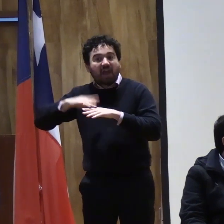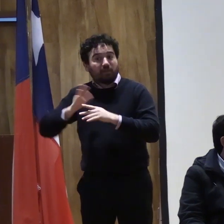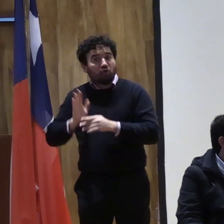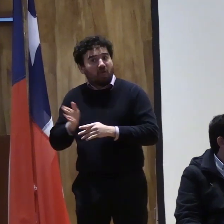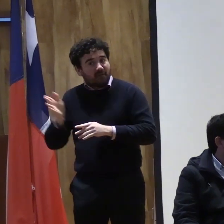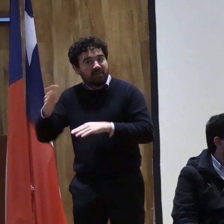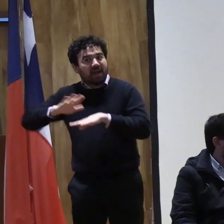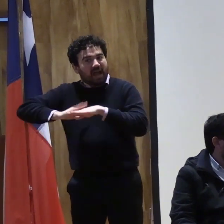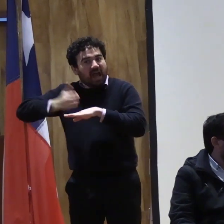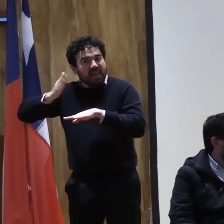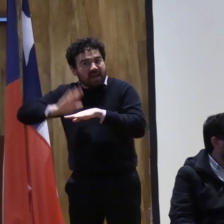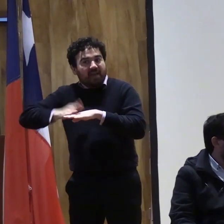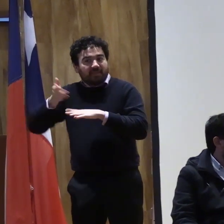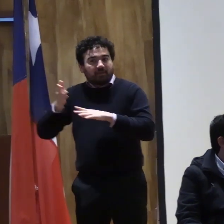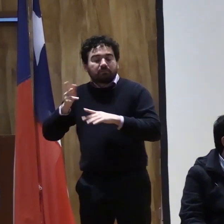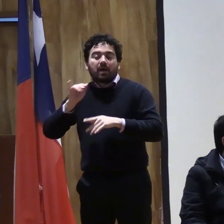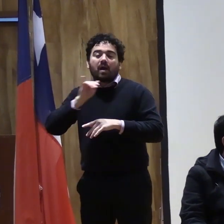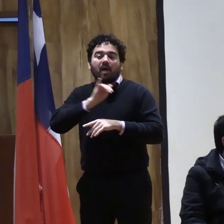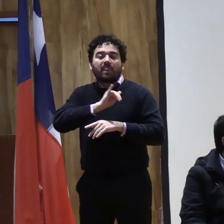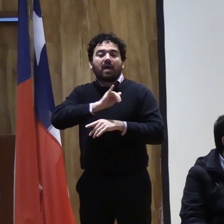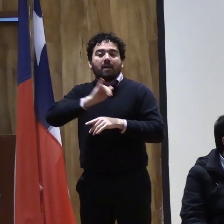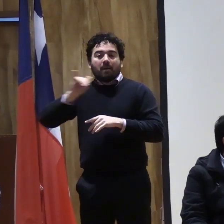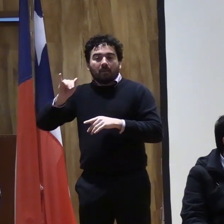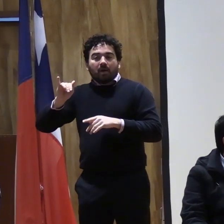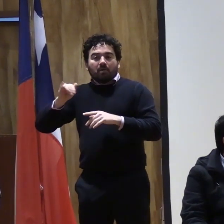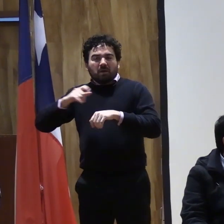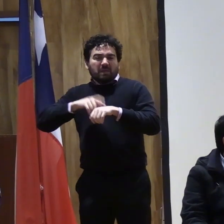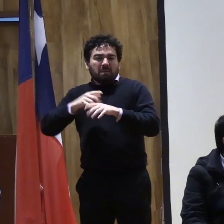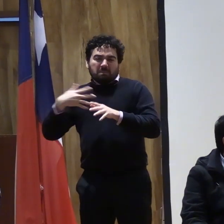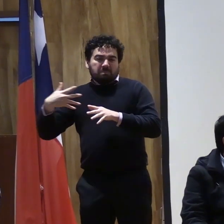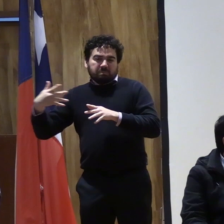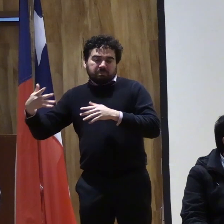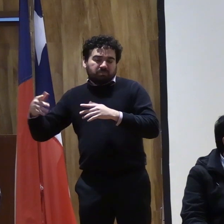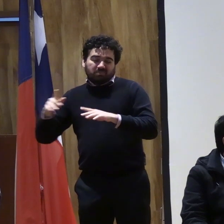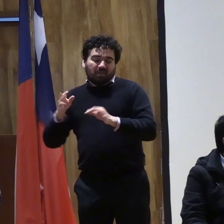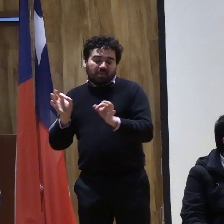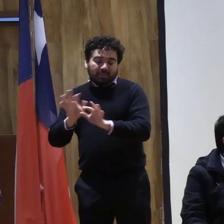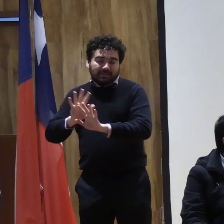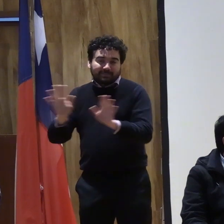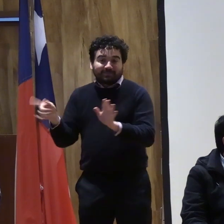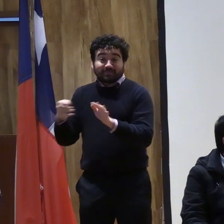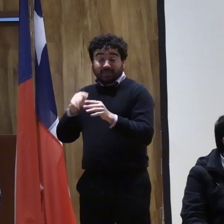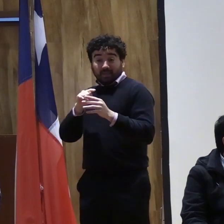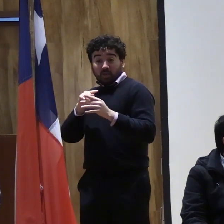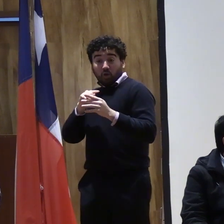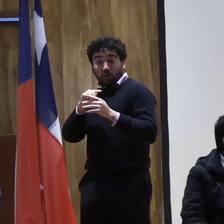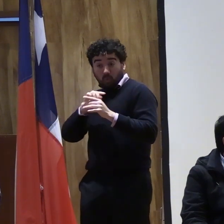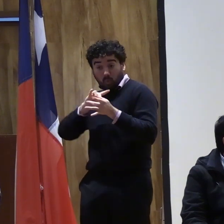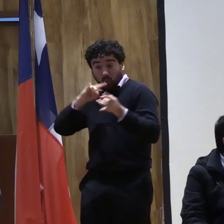detalle. El universo se sigue enfriando y el universo es totalmente gaseoso, pero se